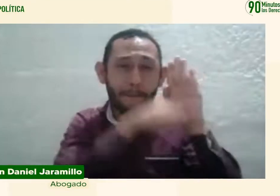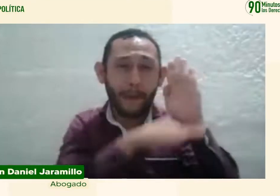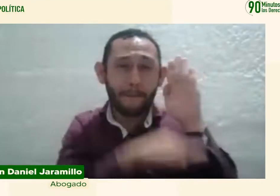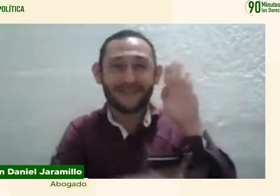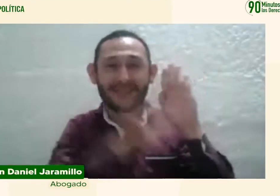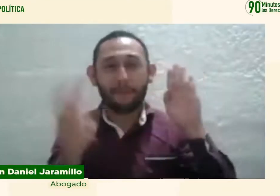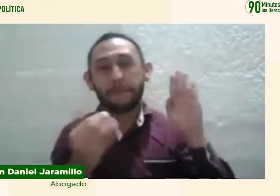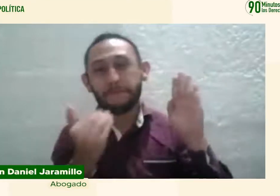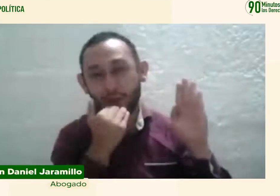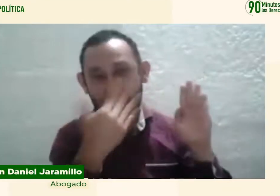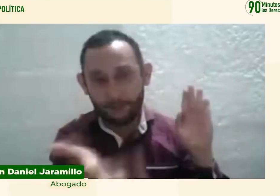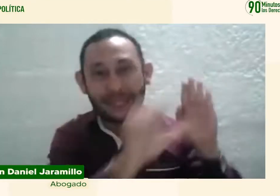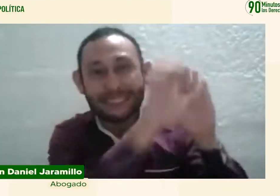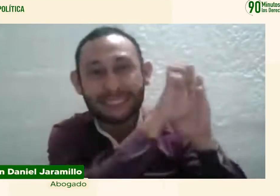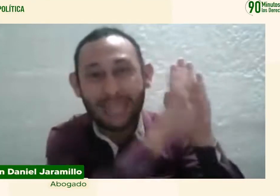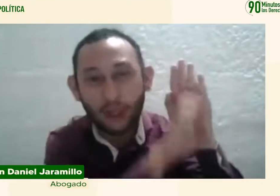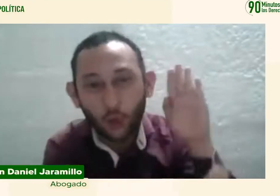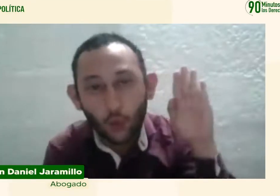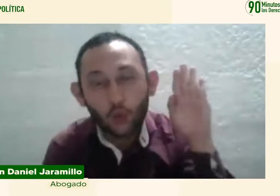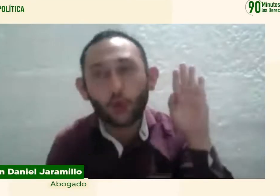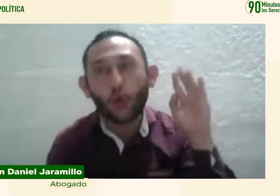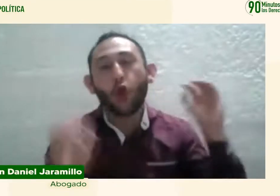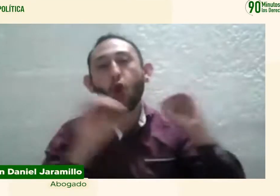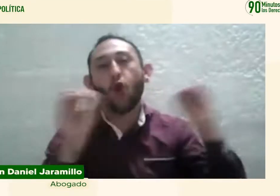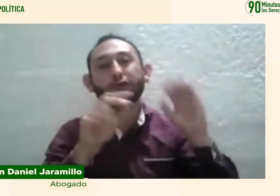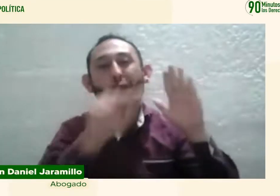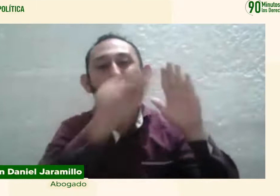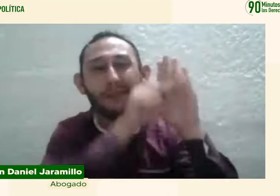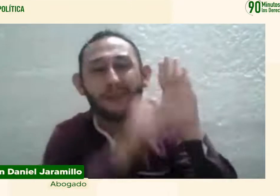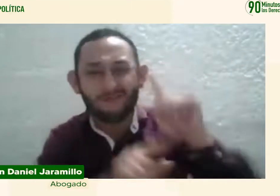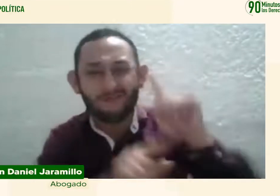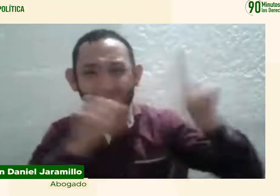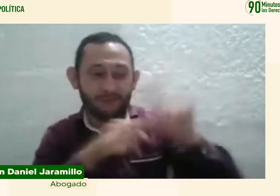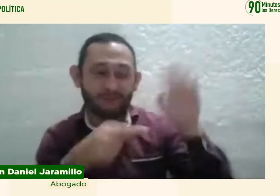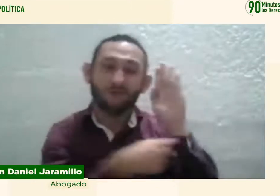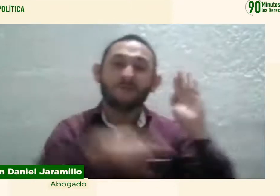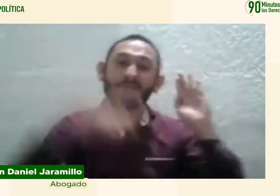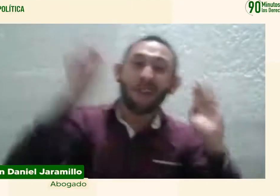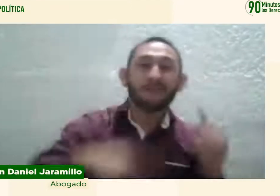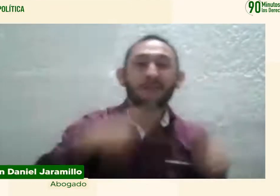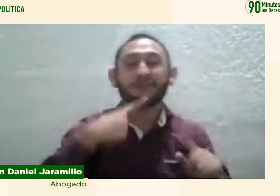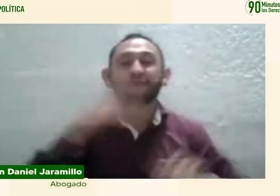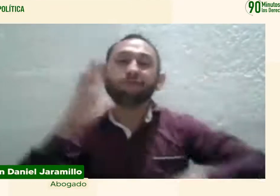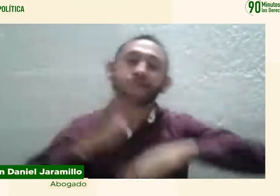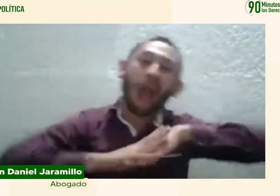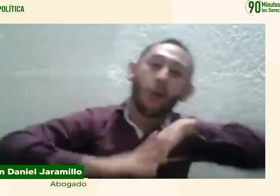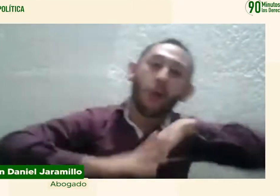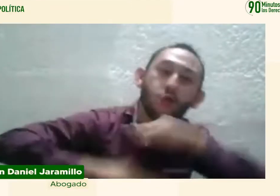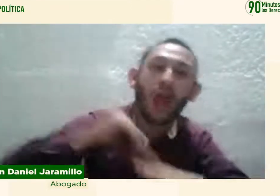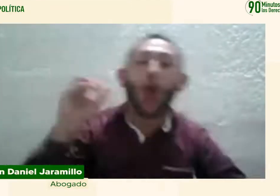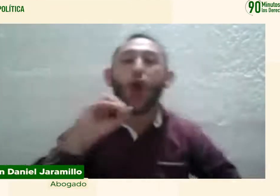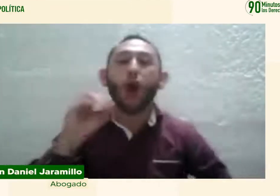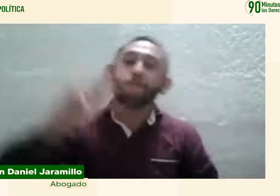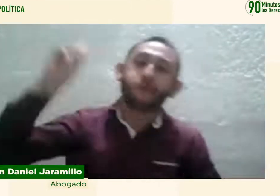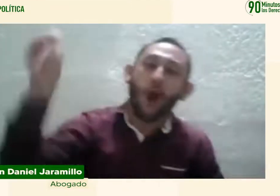y que las organizaciones por ejemplo dentro de las asociaciones encontramos diferentes estatutos y normativas